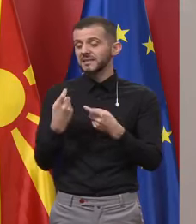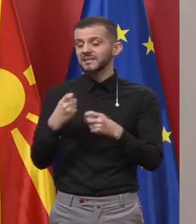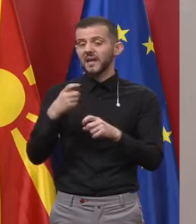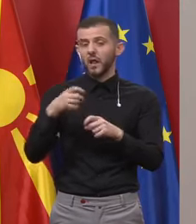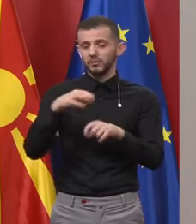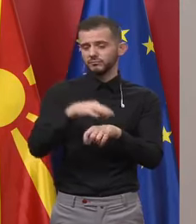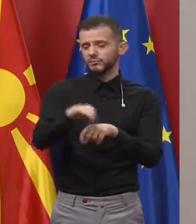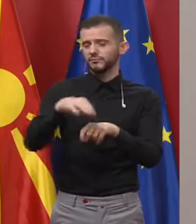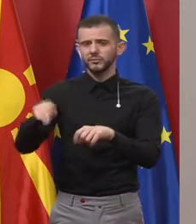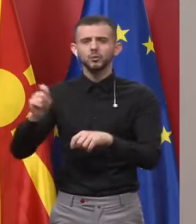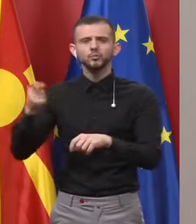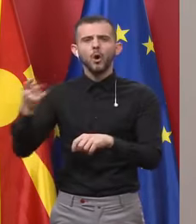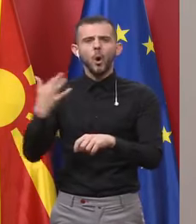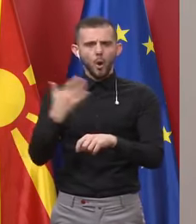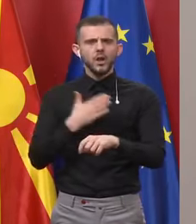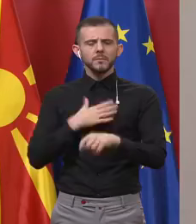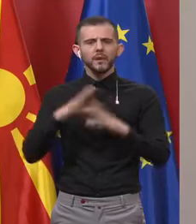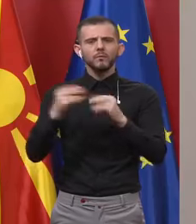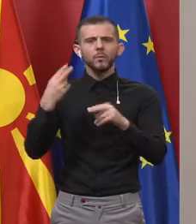Струга поединечно.